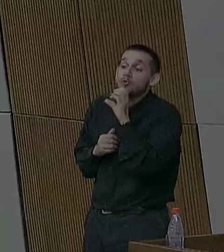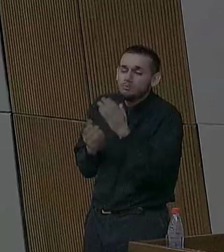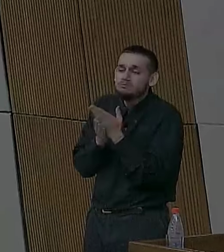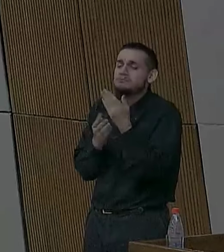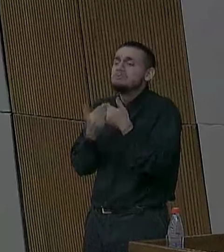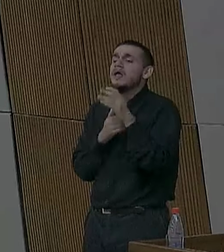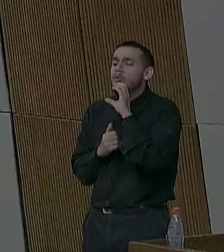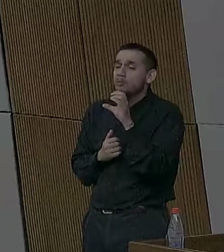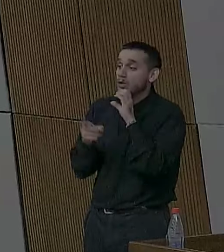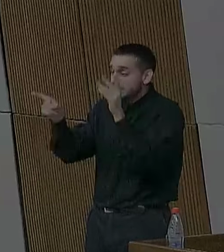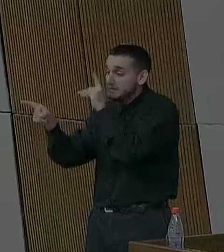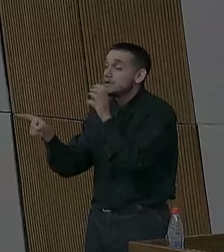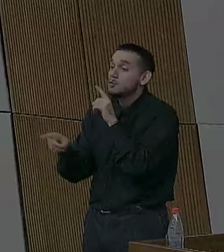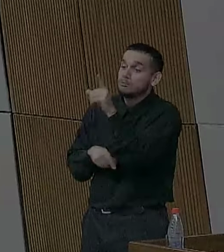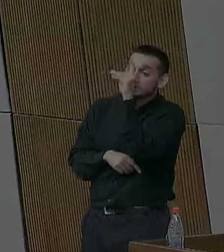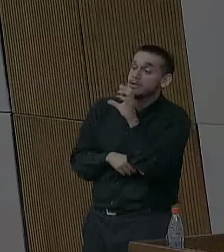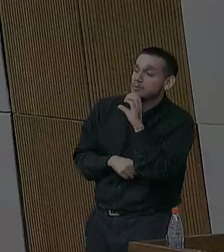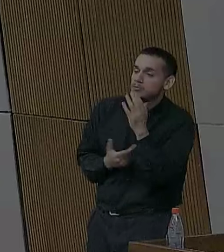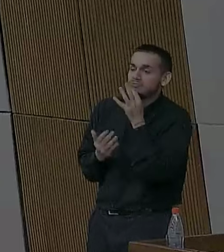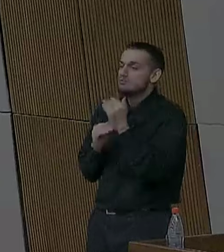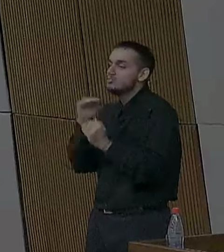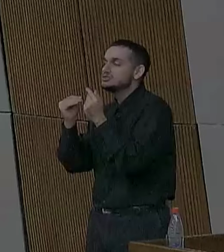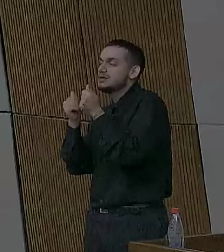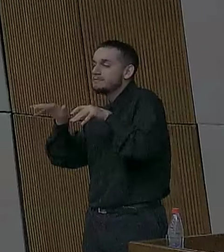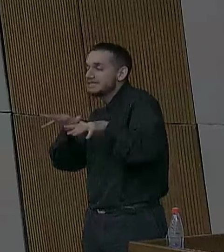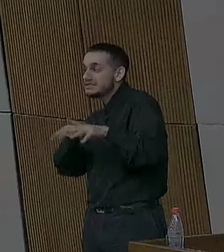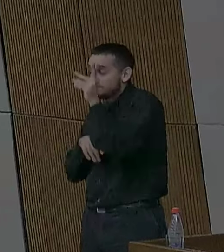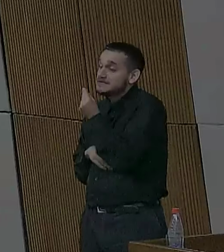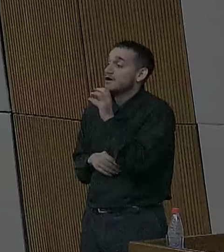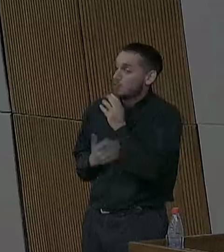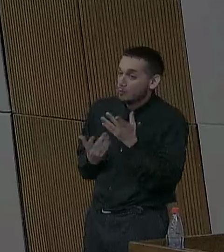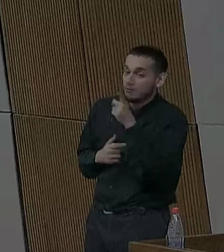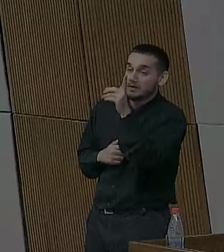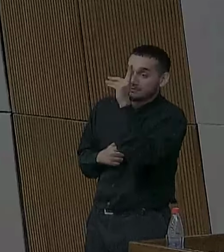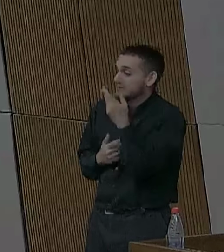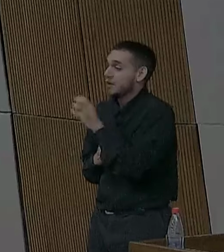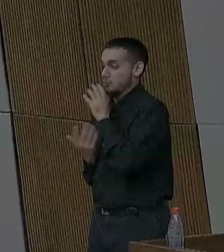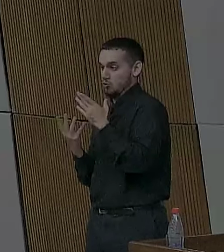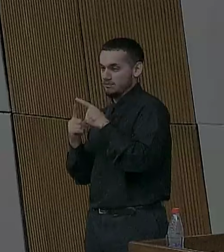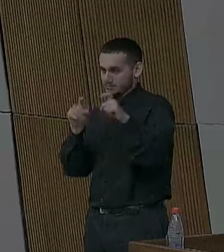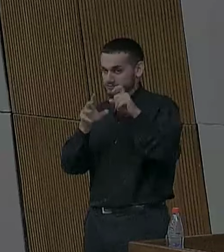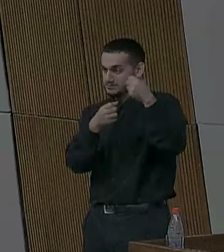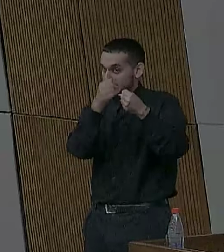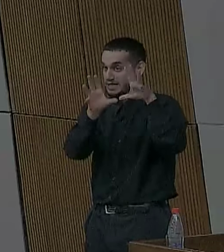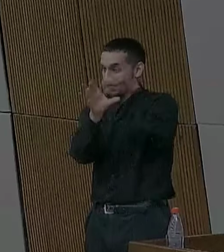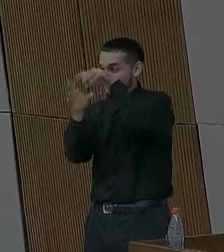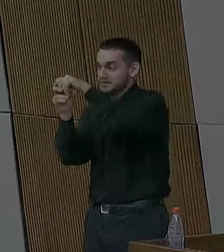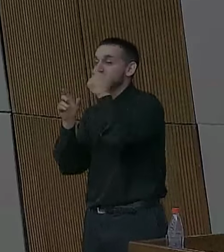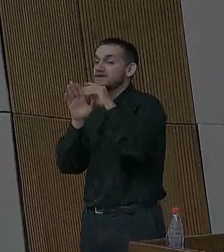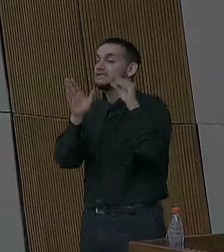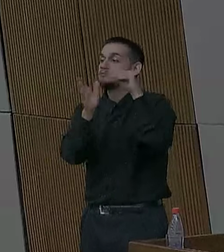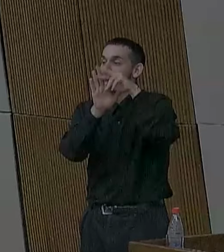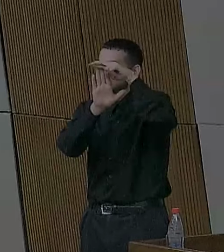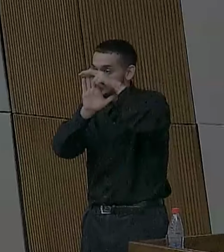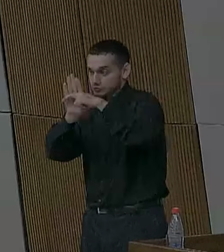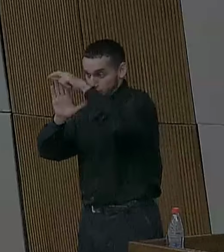Había varias lagunas, procesos administrativos, etcétera, ¿verdad? En cuanto a las empresas, digo yo, colocar en la normativa el